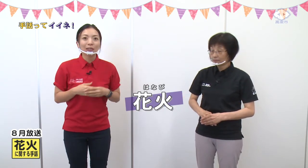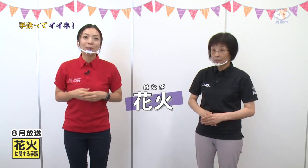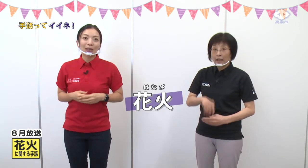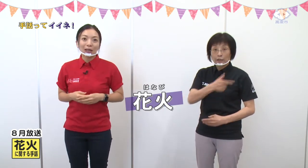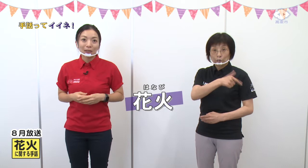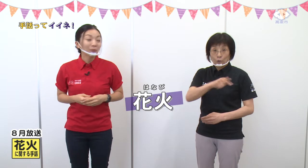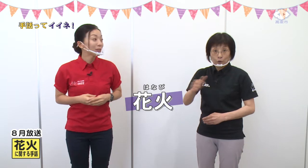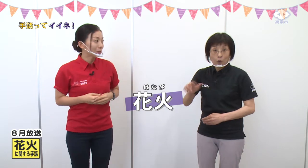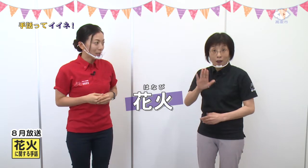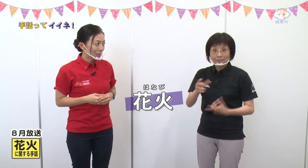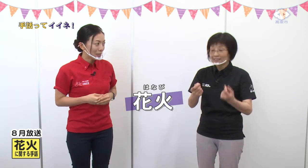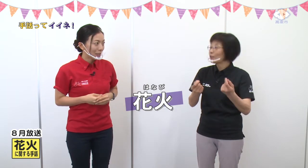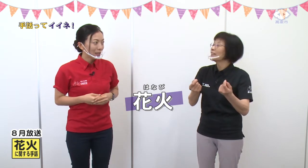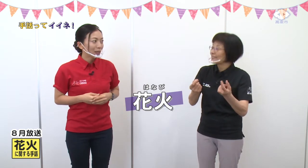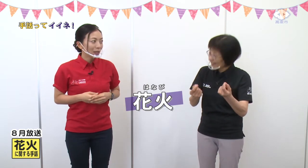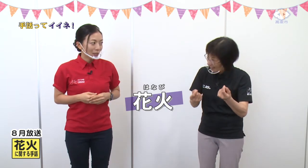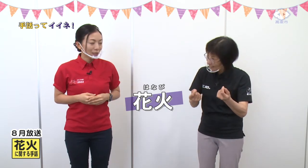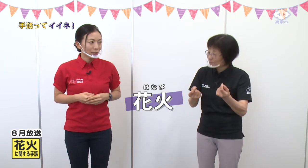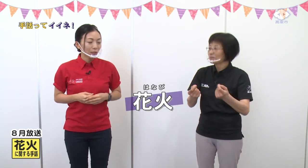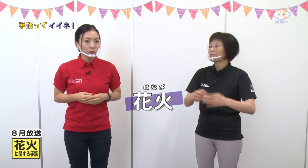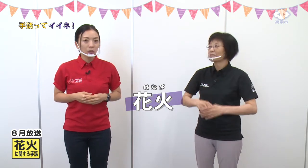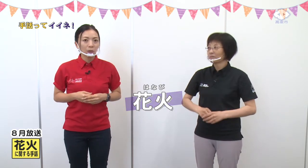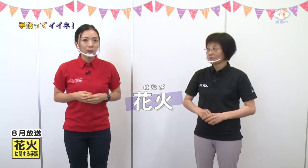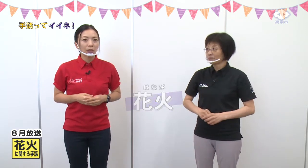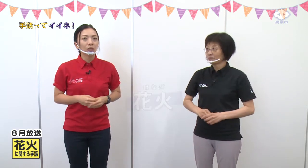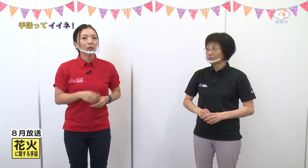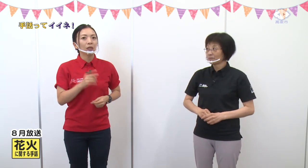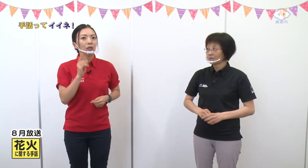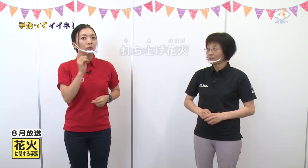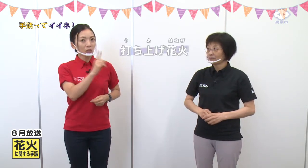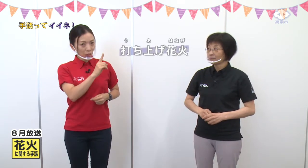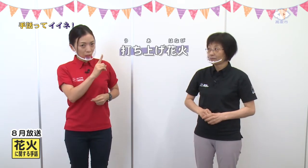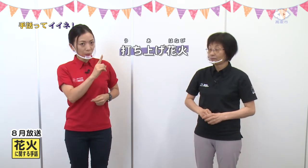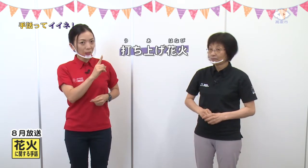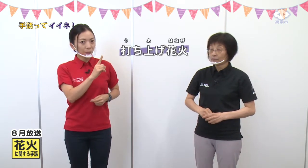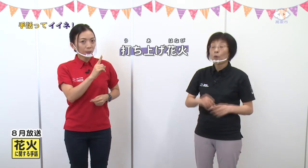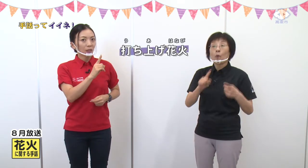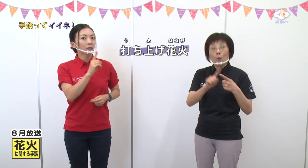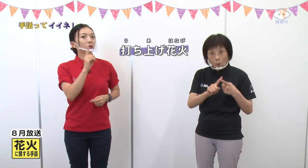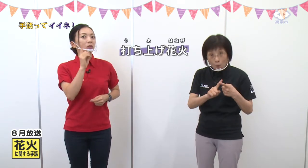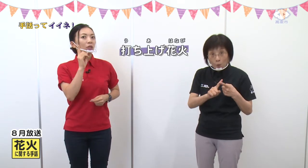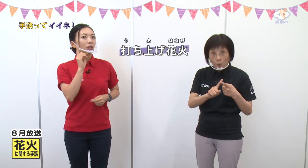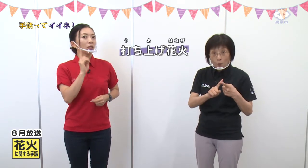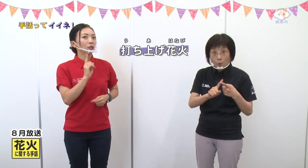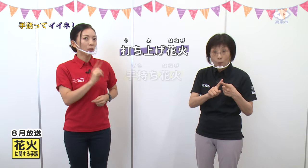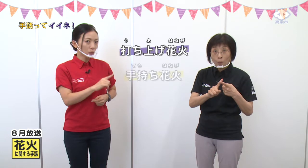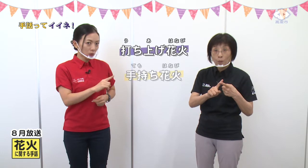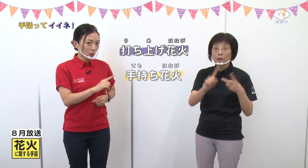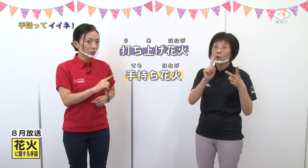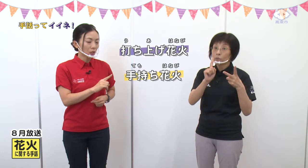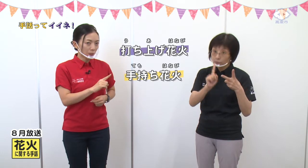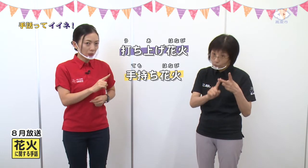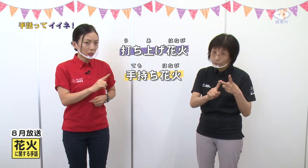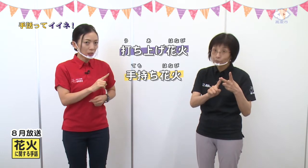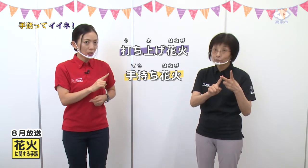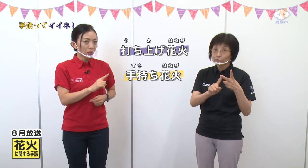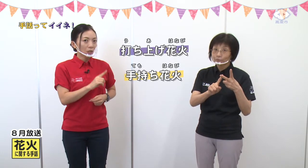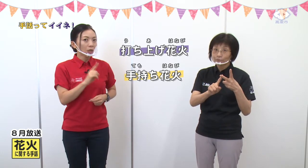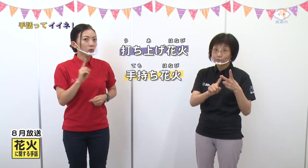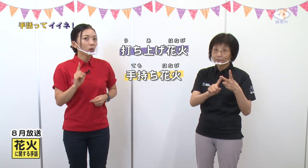火がありますよね。 そうですね。 はい、例えば、打ち上げ花火、そして手持ち花火、あと